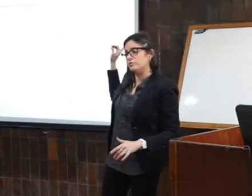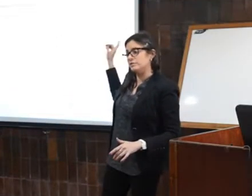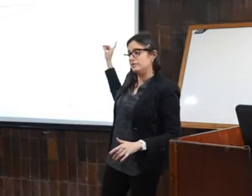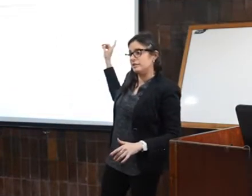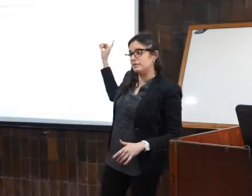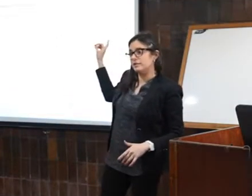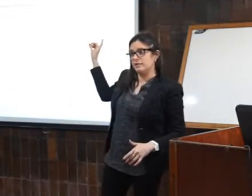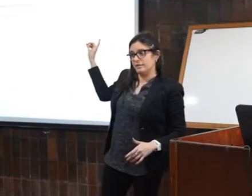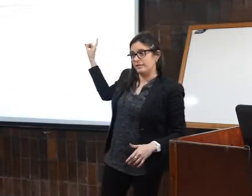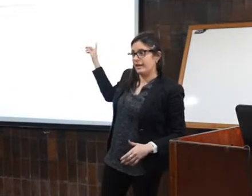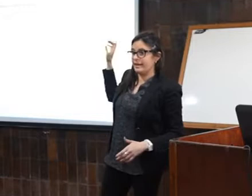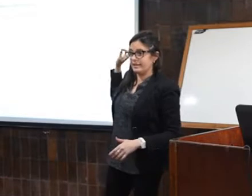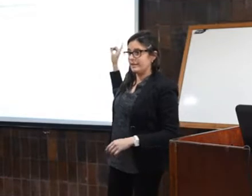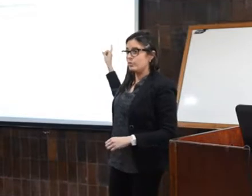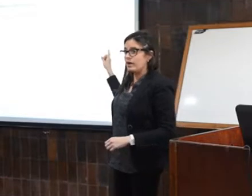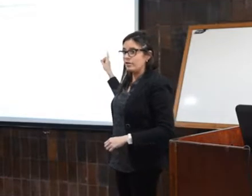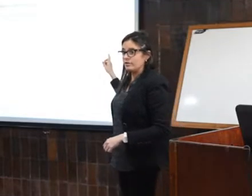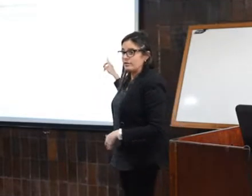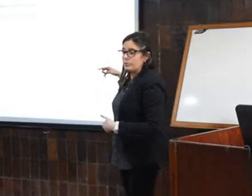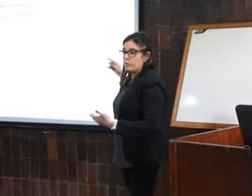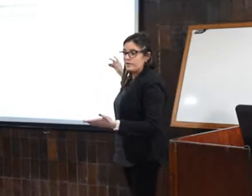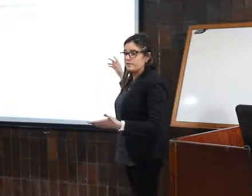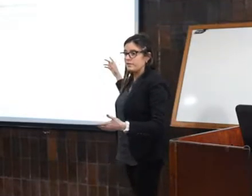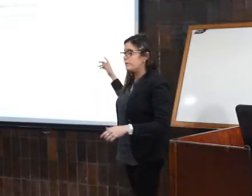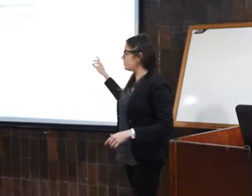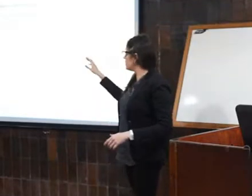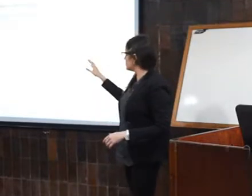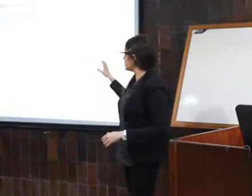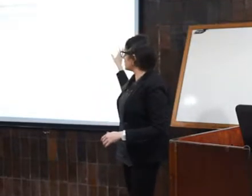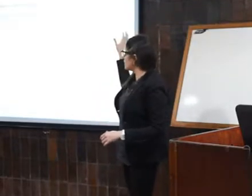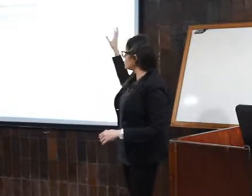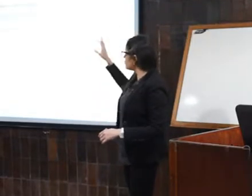entonces hay que tener cuidado